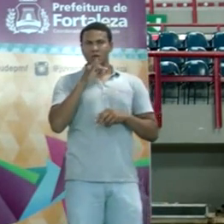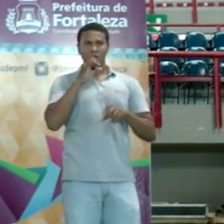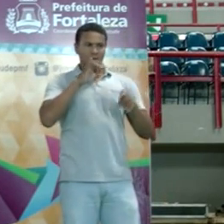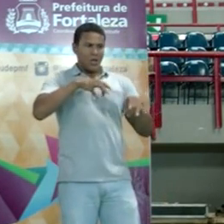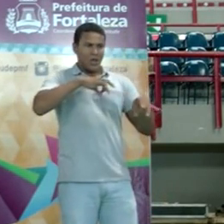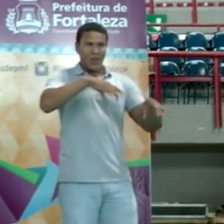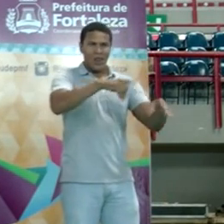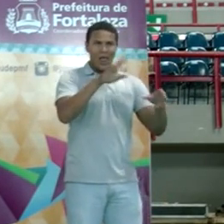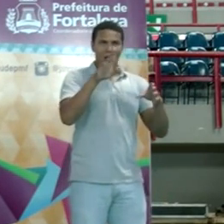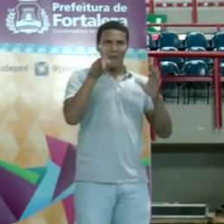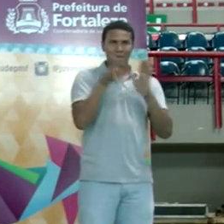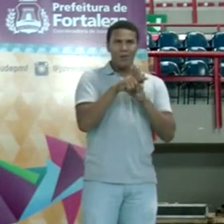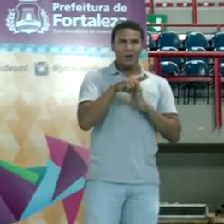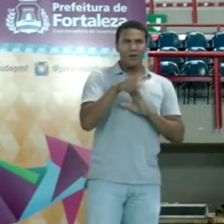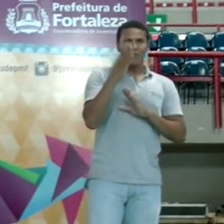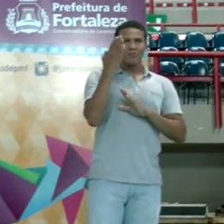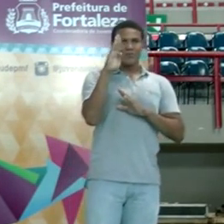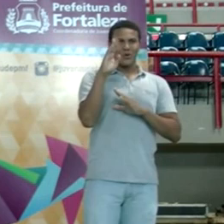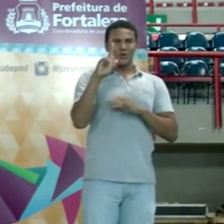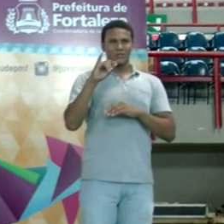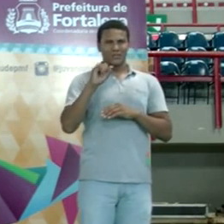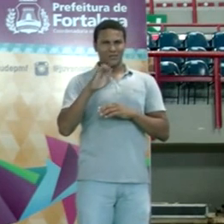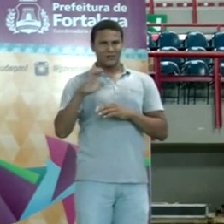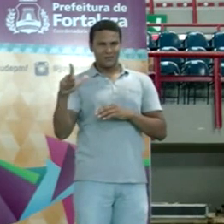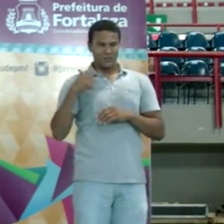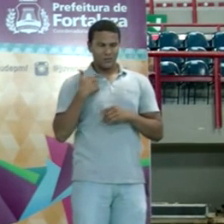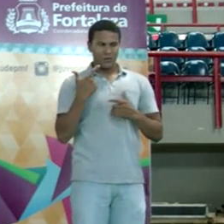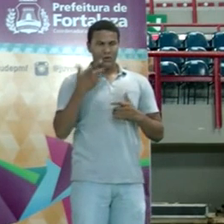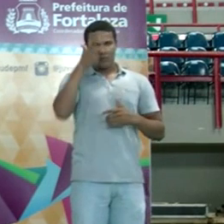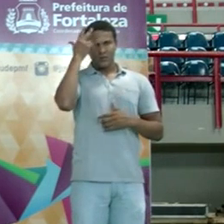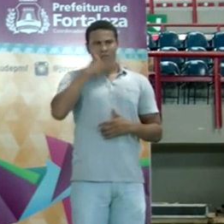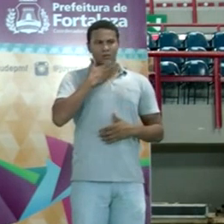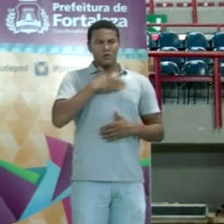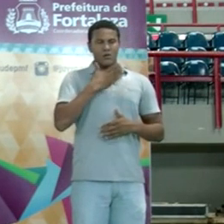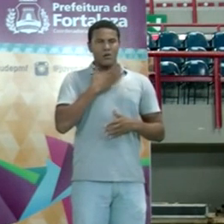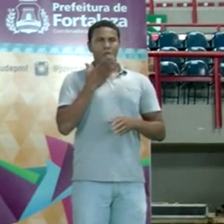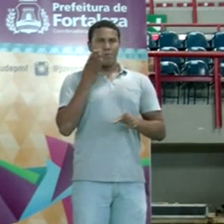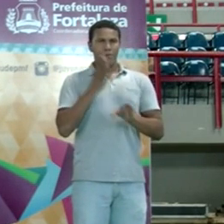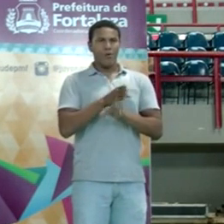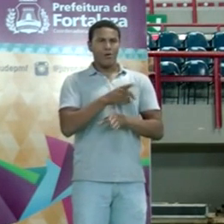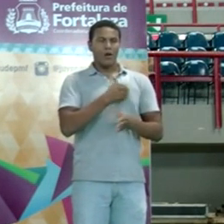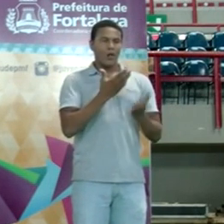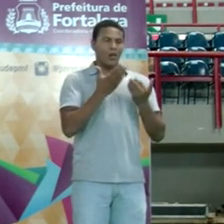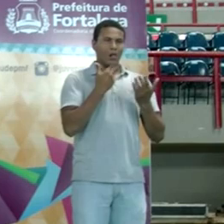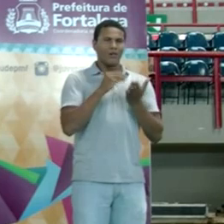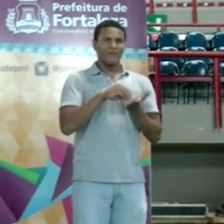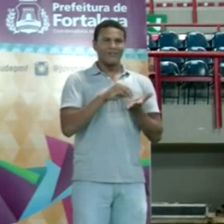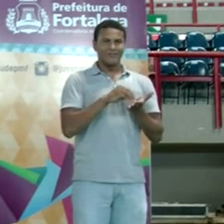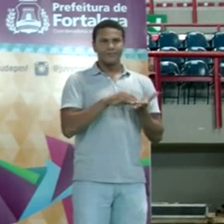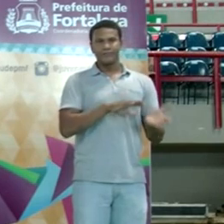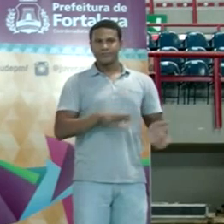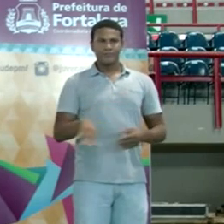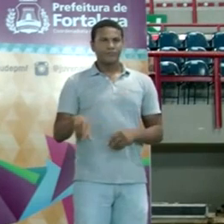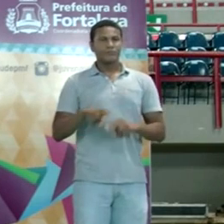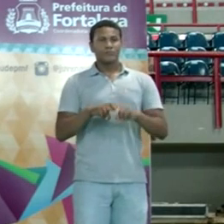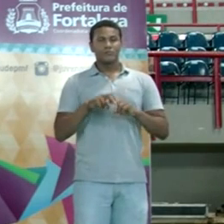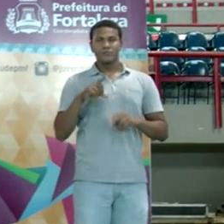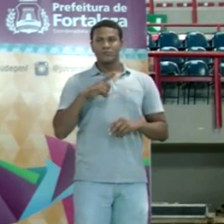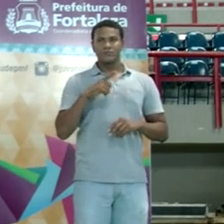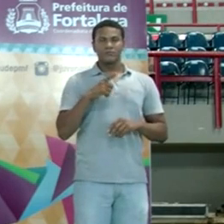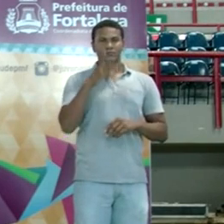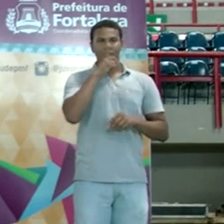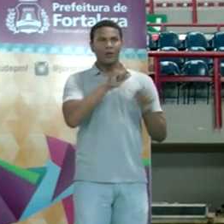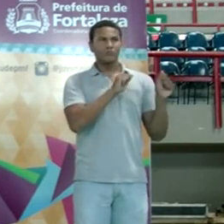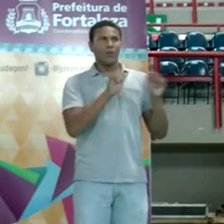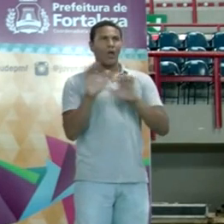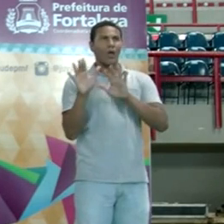muito material para biodiesel, certo? E reduzir o impacto ambiental pela não emissão de gases de efeito estufa para a